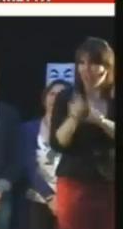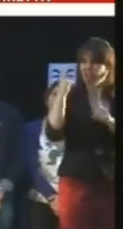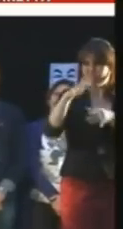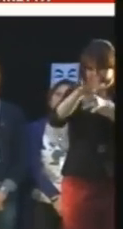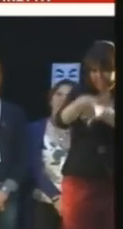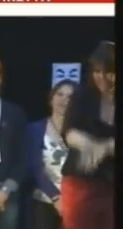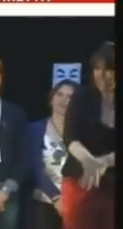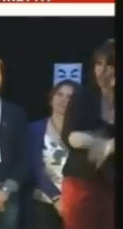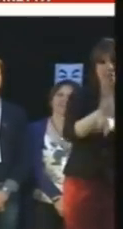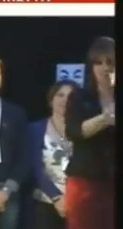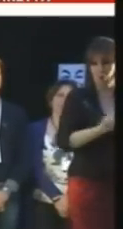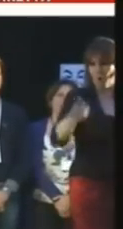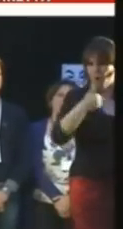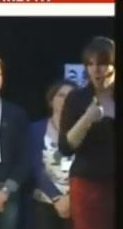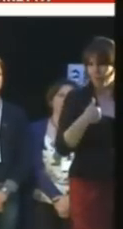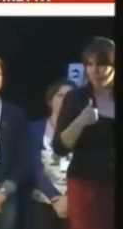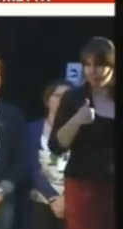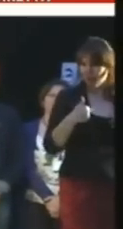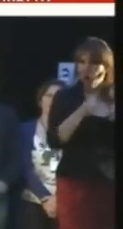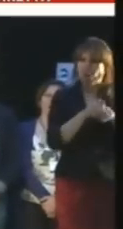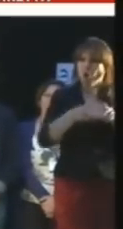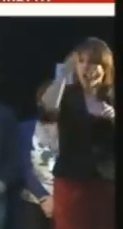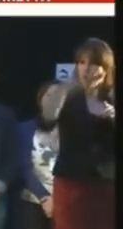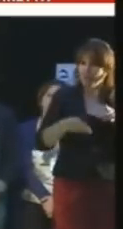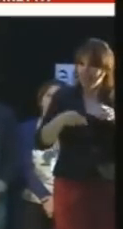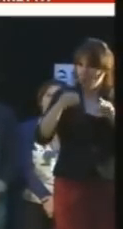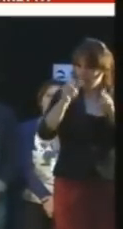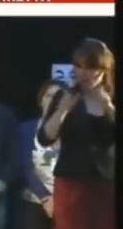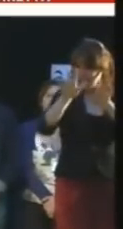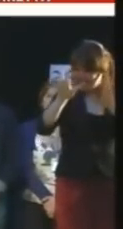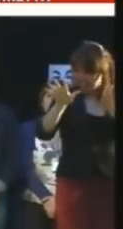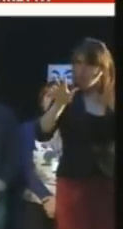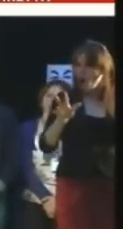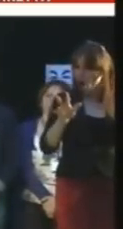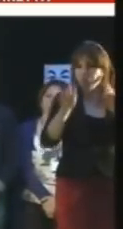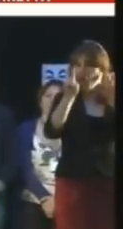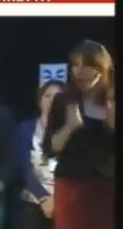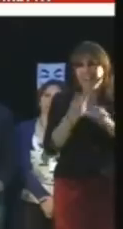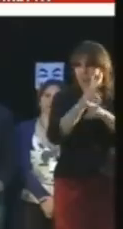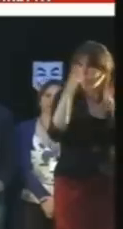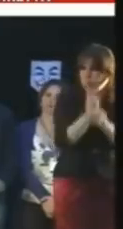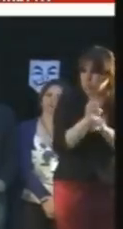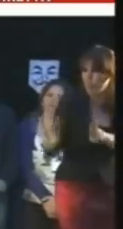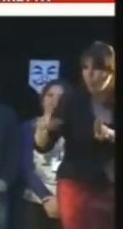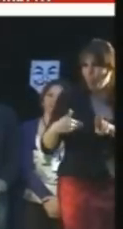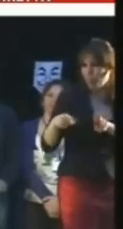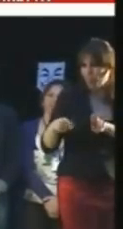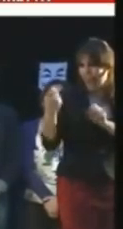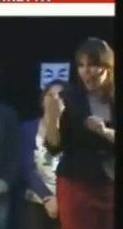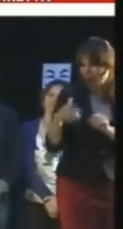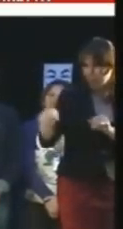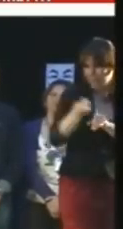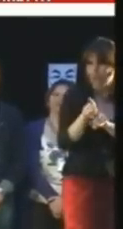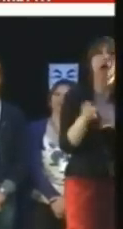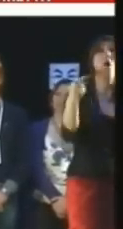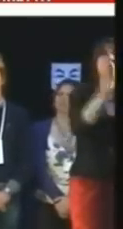così, dove 8 condomini su 10 non hanno più la corrente elettrica, perché verranno anche qui a gestire le nostre cose se